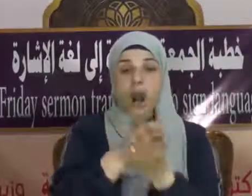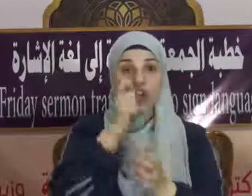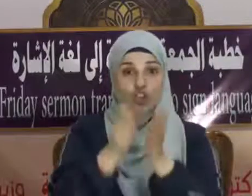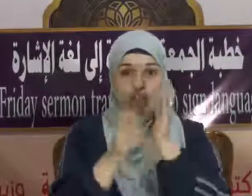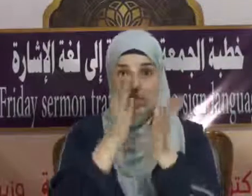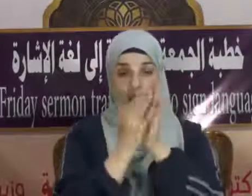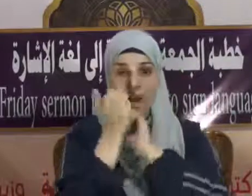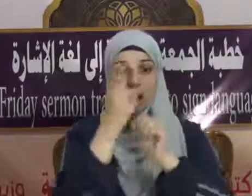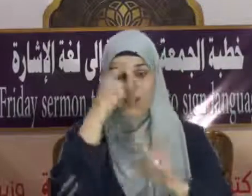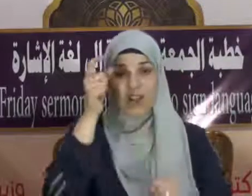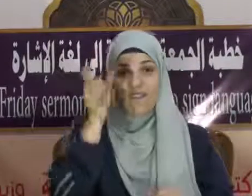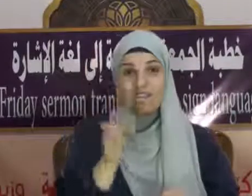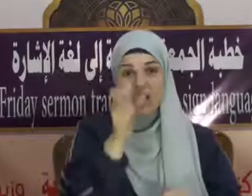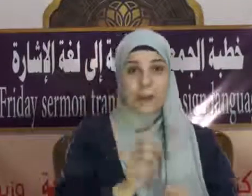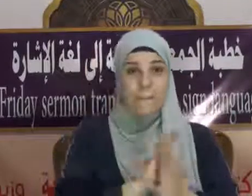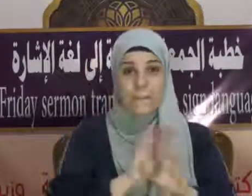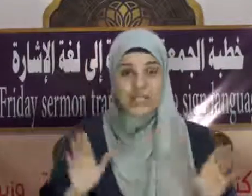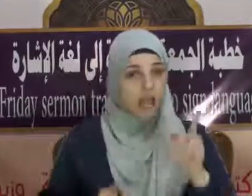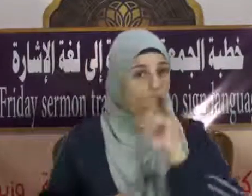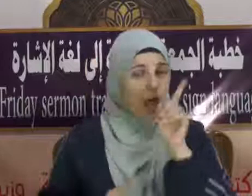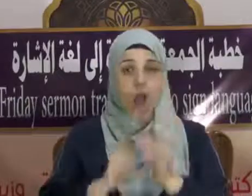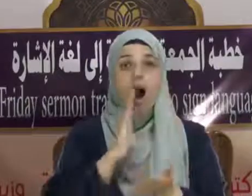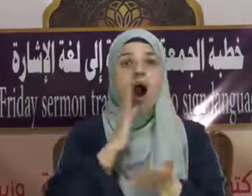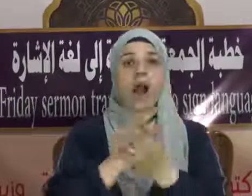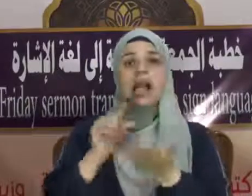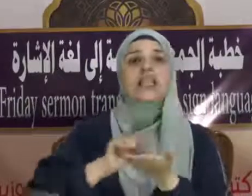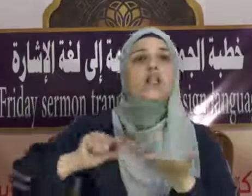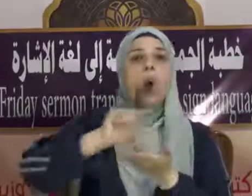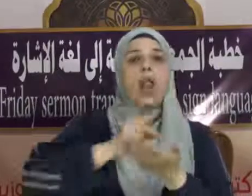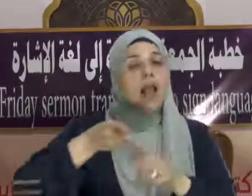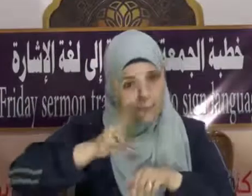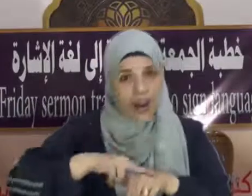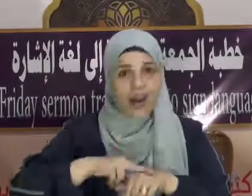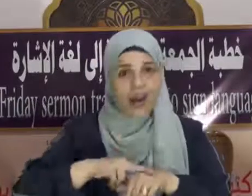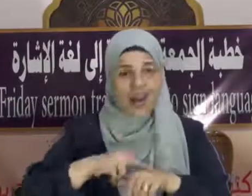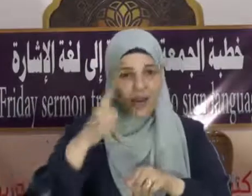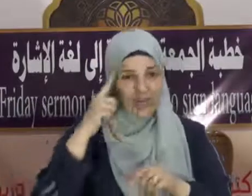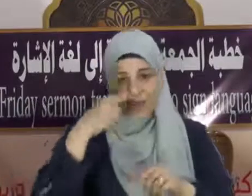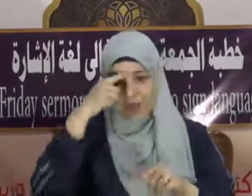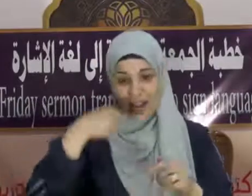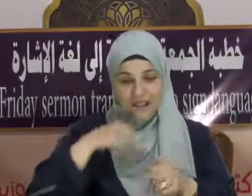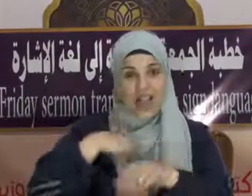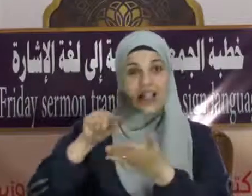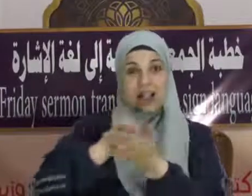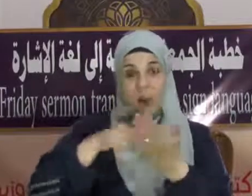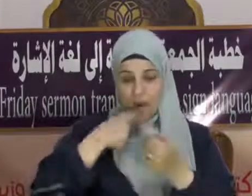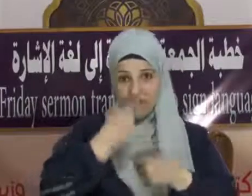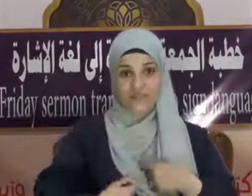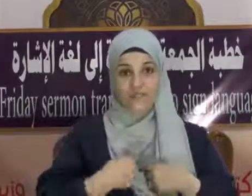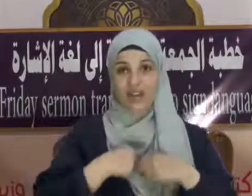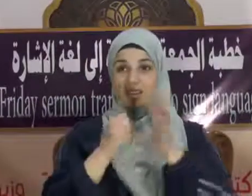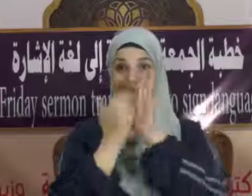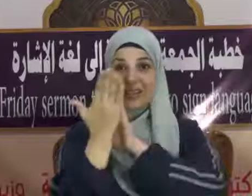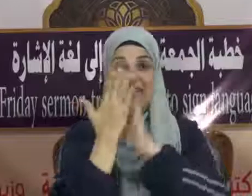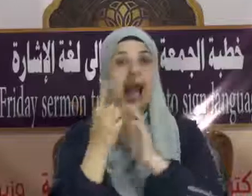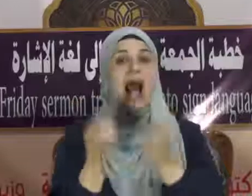حقا للأفراد فحسب، إنما هو حق للدول أيضا. فكما أن للجوار الفردي حقا،